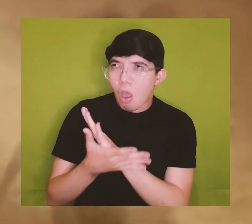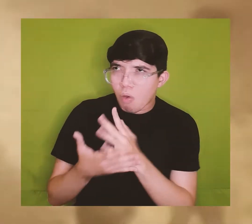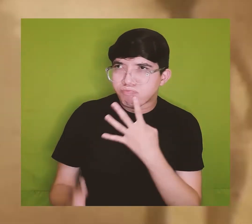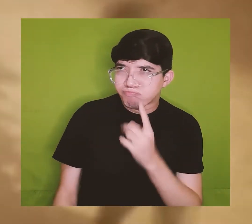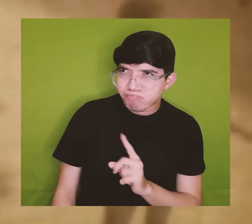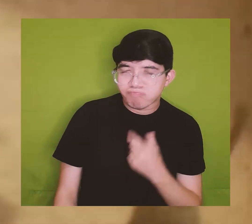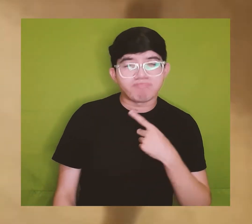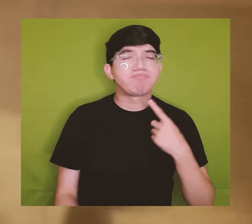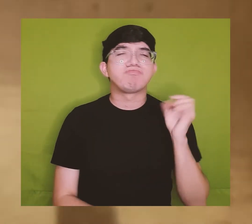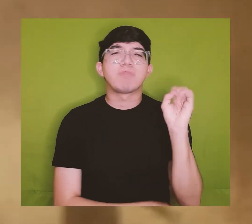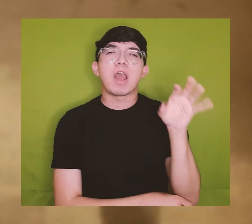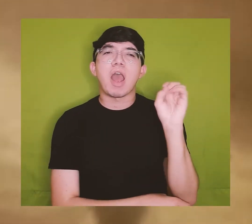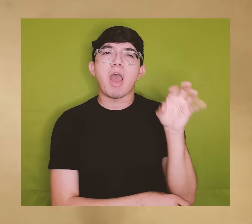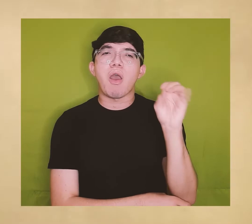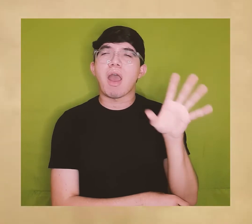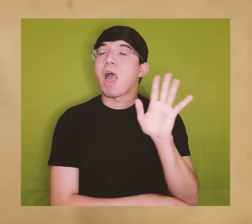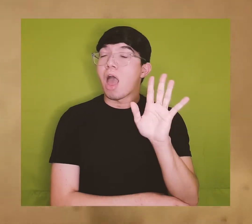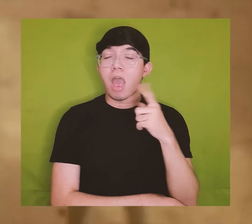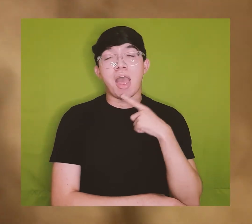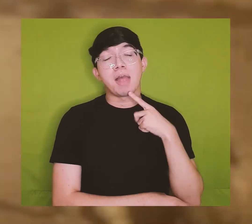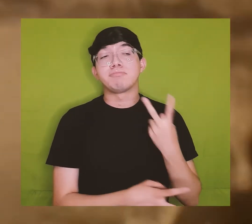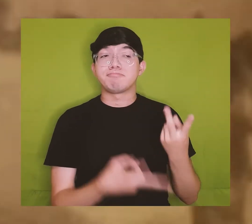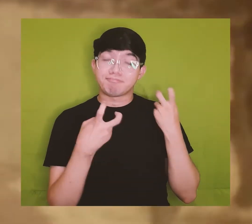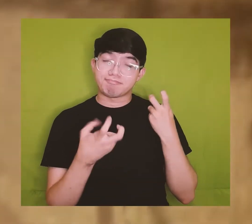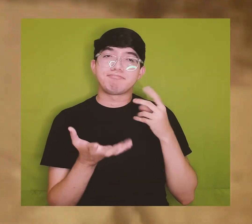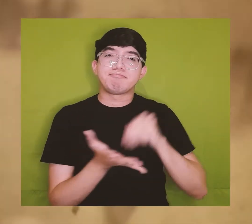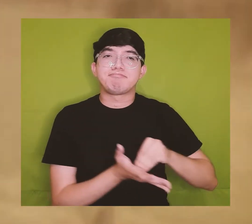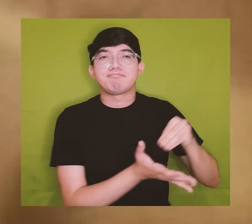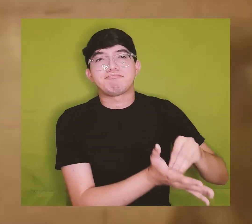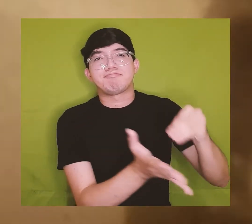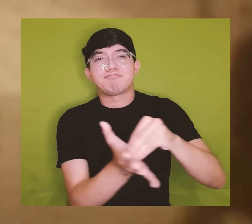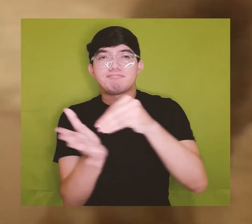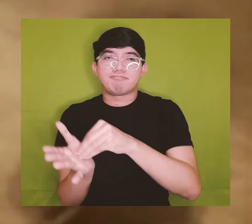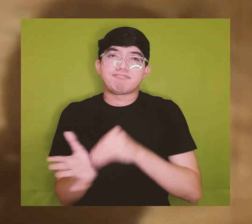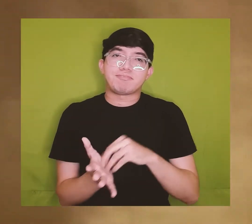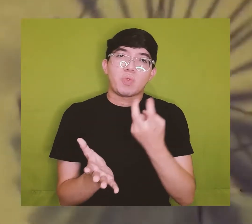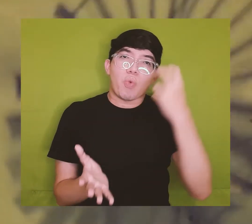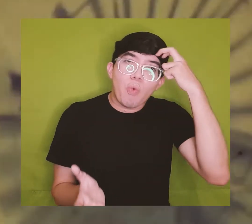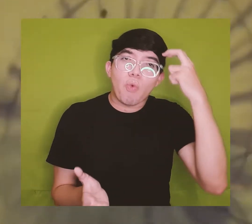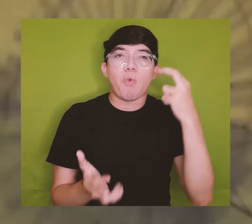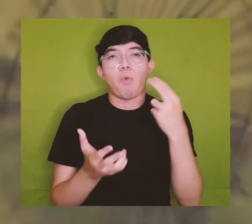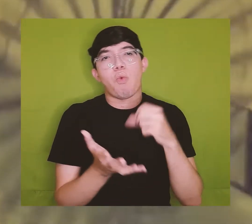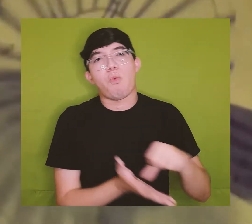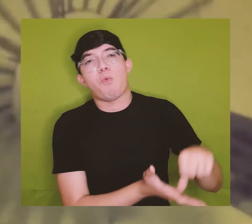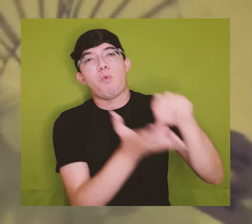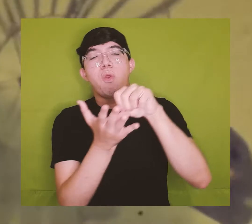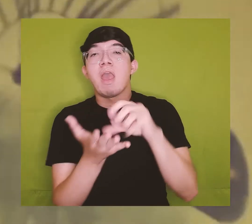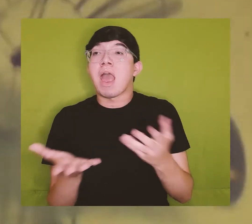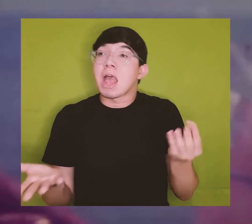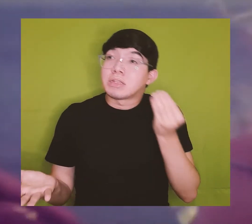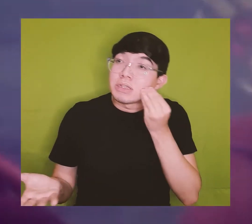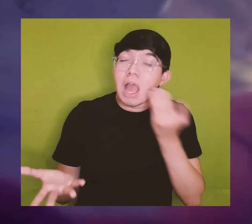não. Uma cidade que é muito carente culturalmente, né? Agora que a gente está conseguindo reverter esse